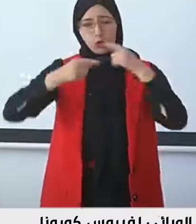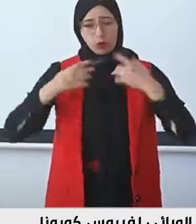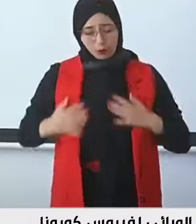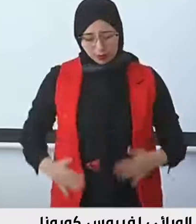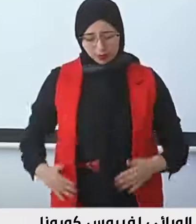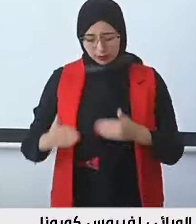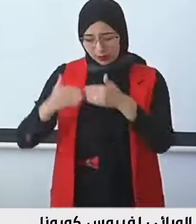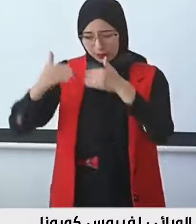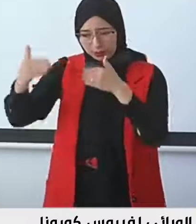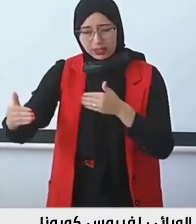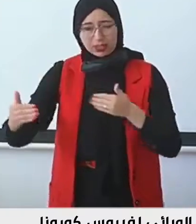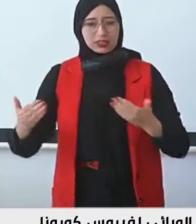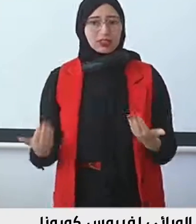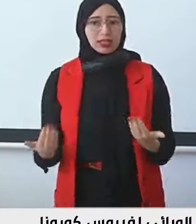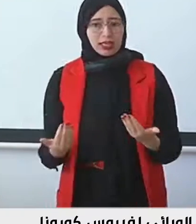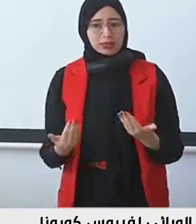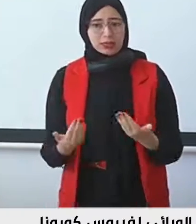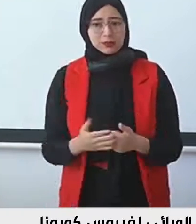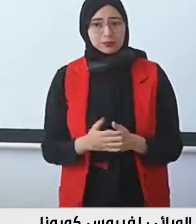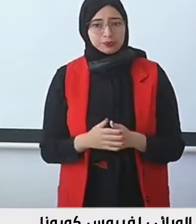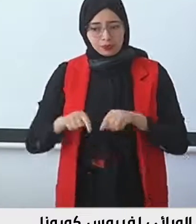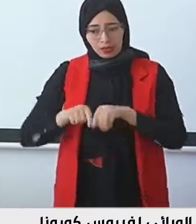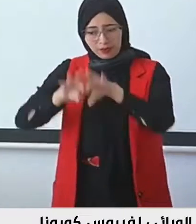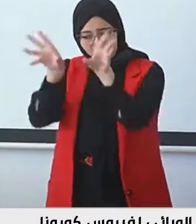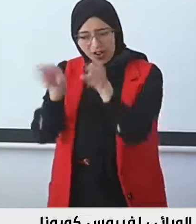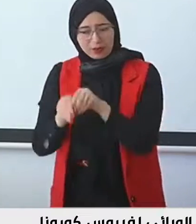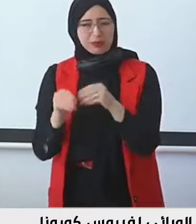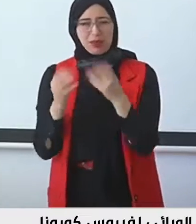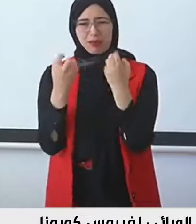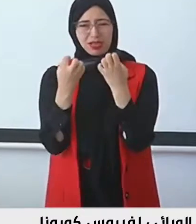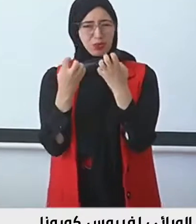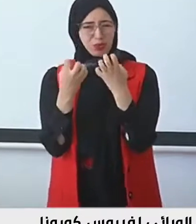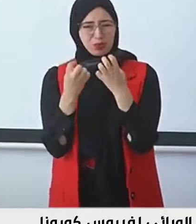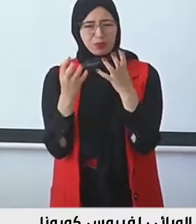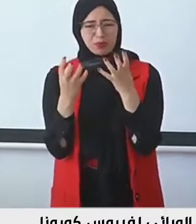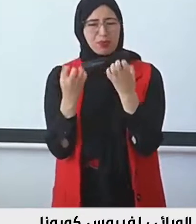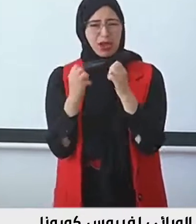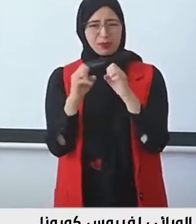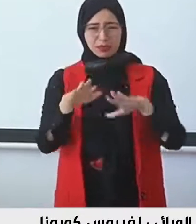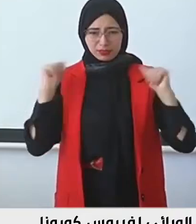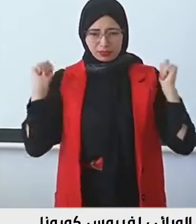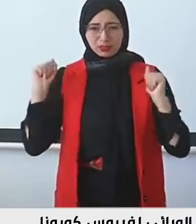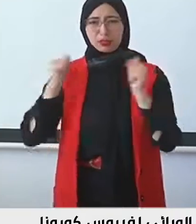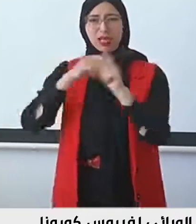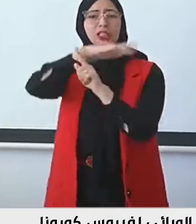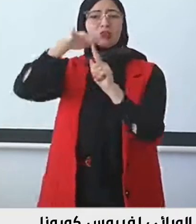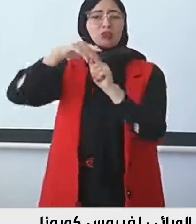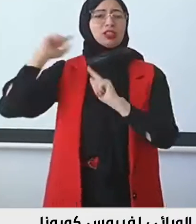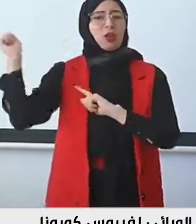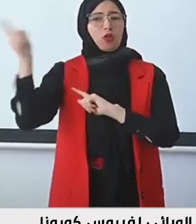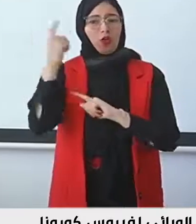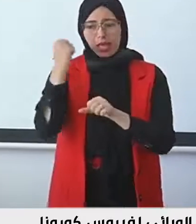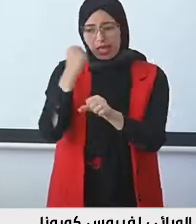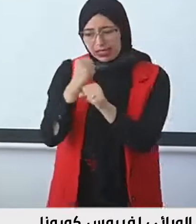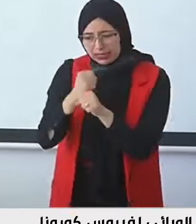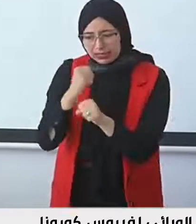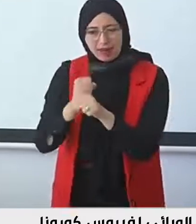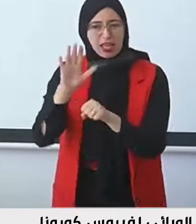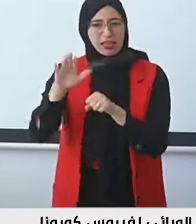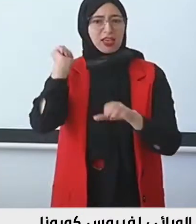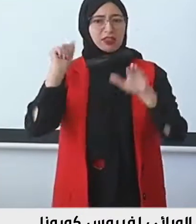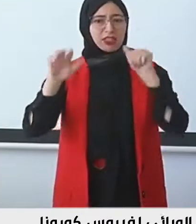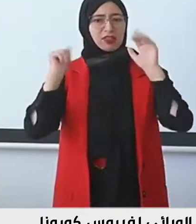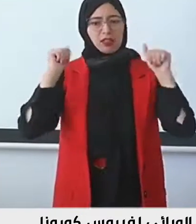في حياتنا على المستوى العائلي وإلا على المستوى المجتمعي وإلا في العمل متاعنا. على